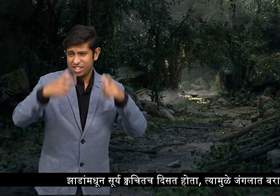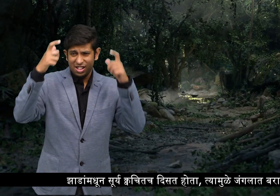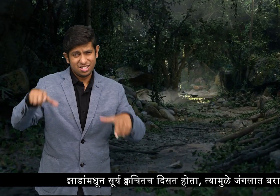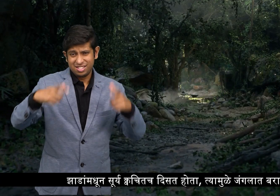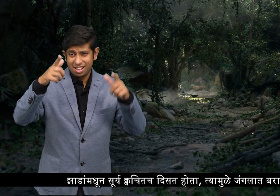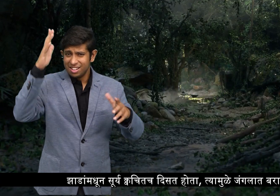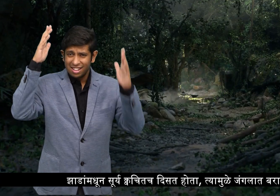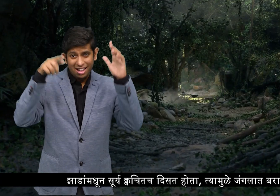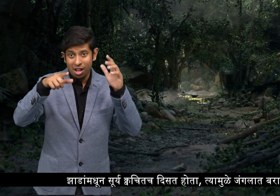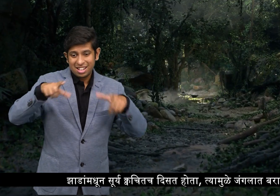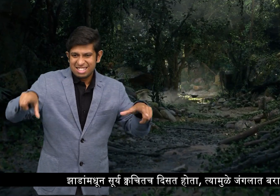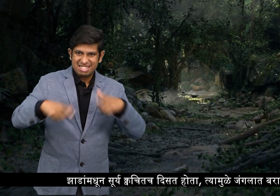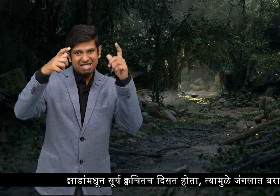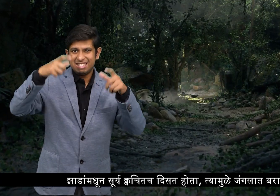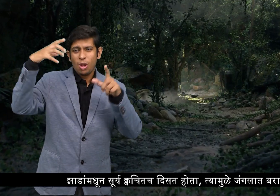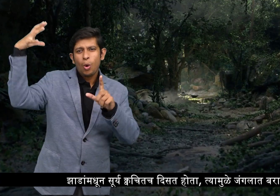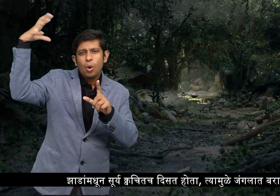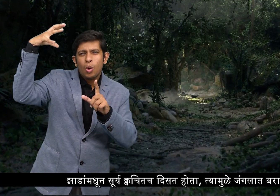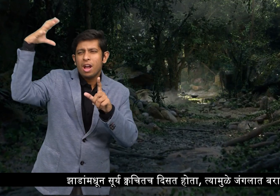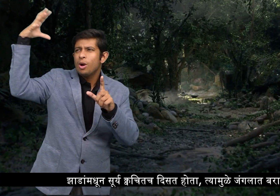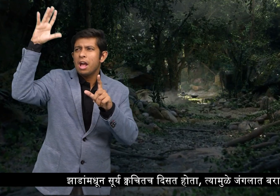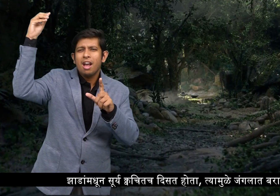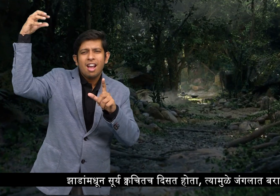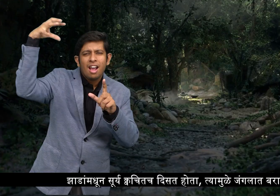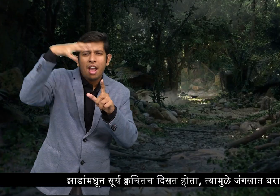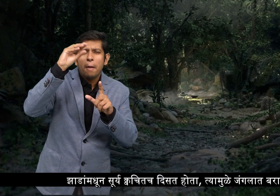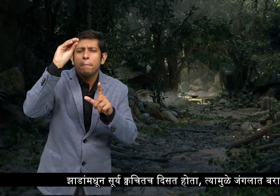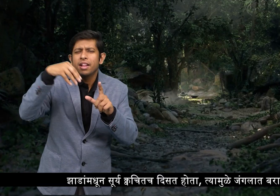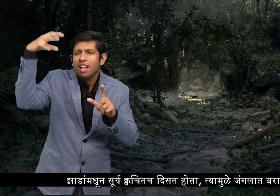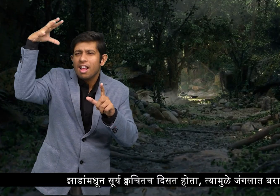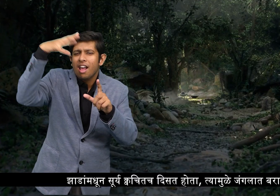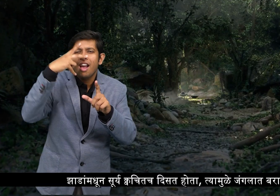झाडामध्ये सूर्य क्वचित दिसत होता, त्यामुळे जंगलात बराच अंधार होता.